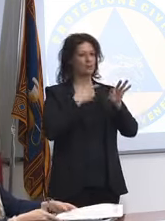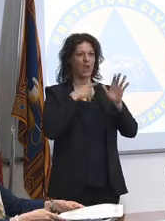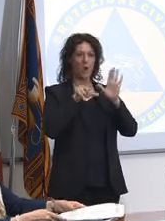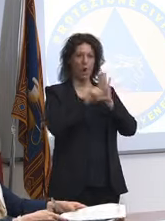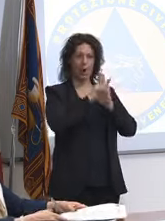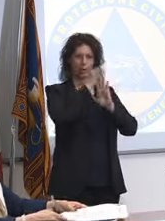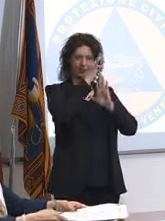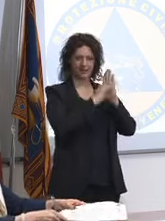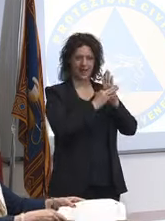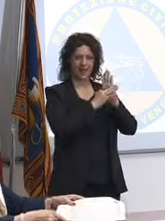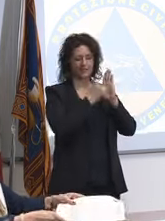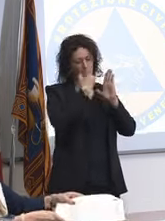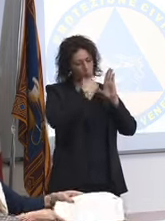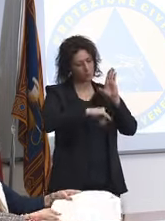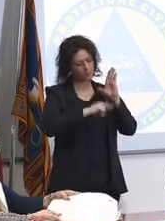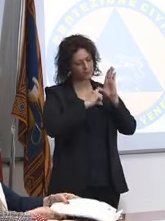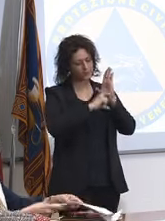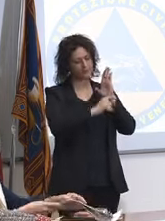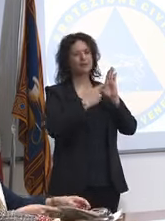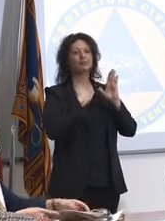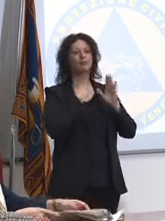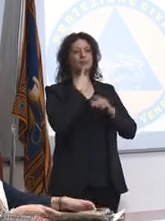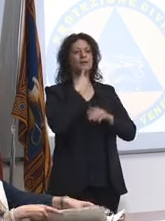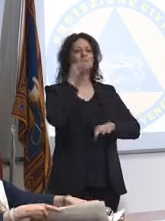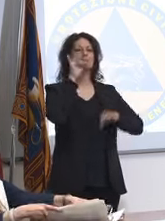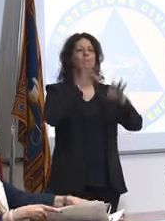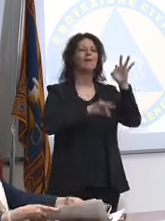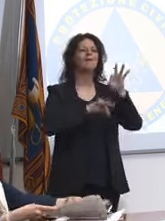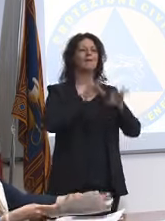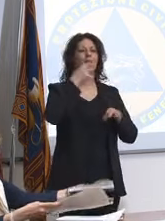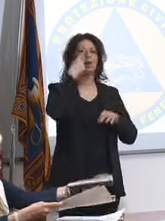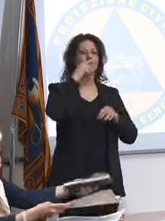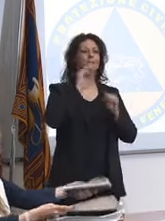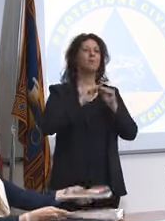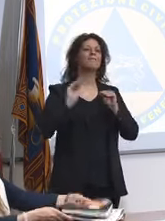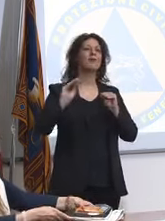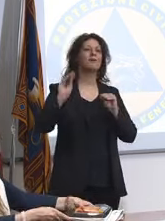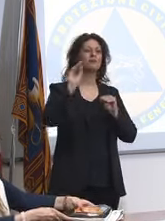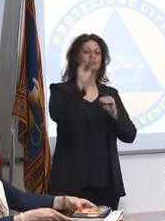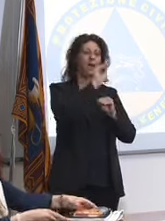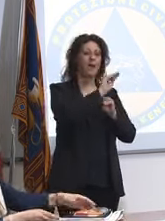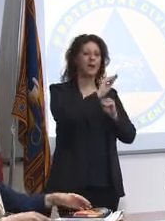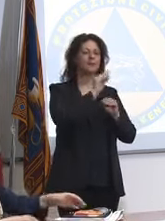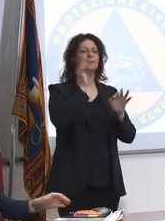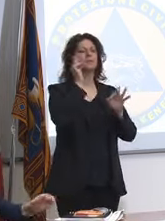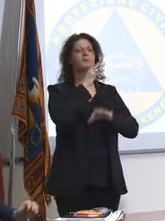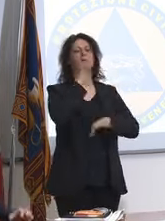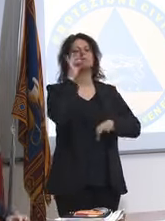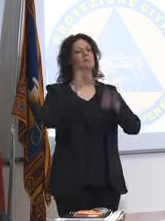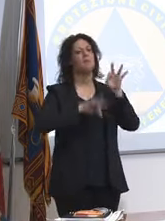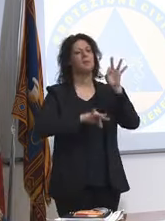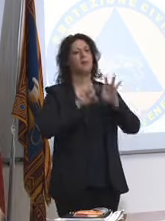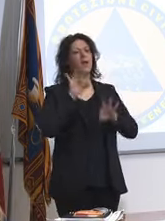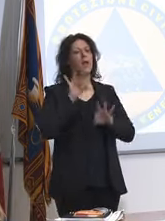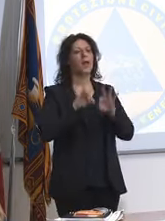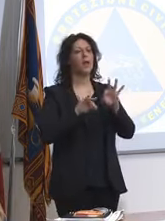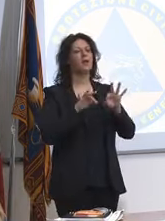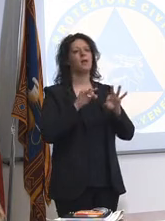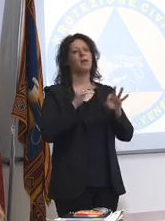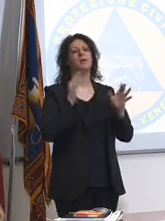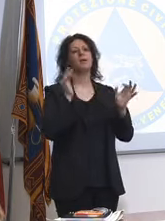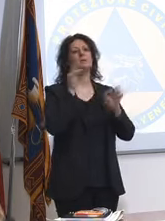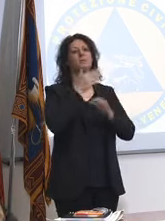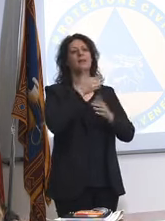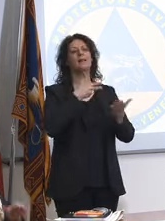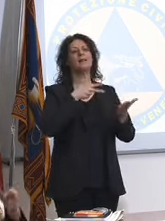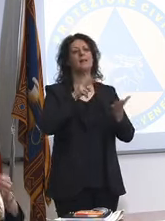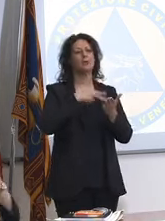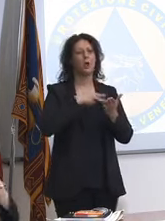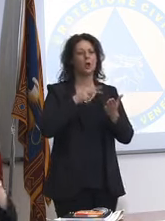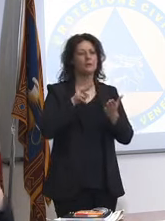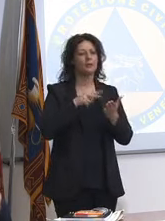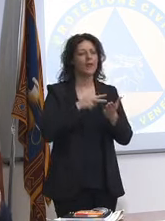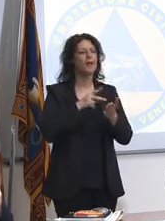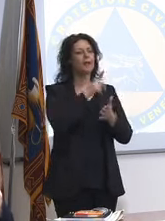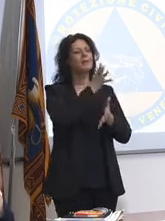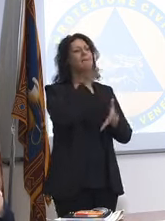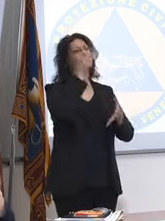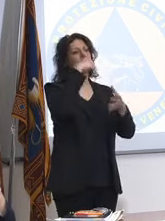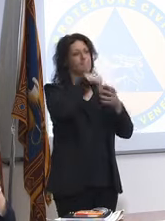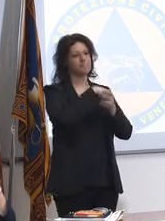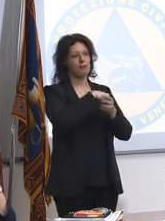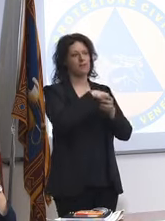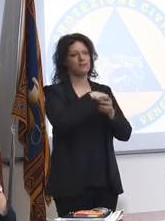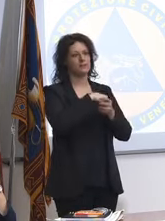è parla di spettacoli, spettacoli viaggianti, tutte, non spettacoli viaggianti, spettacoli, parla di discoteche, eccetera, in quella parte lì.